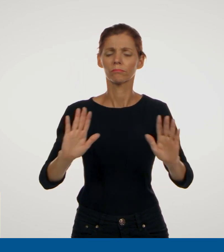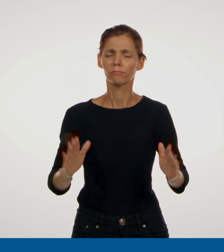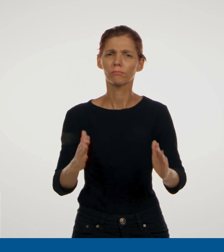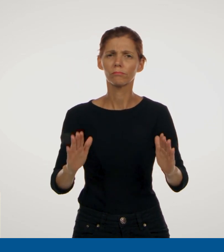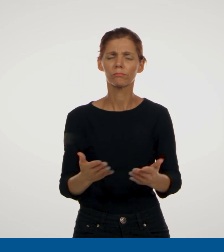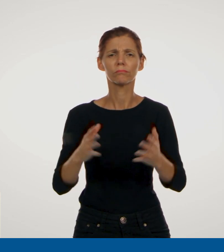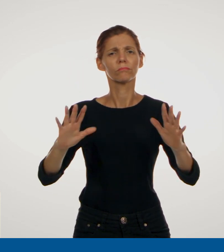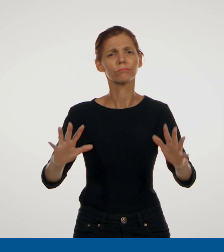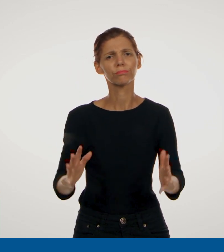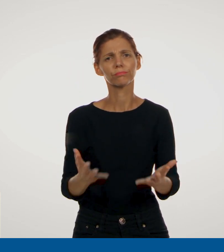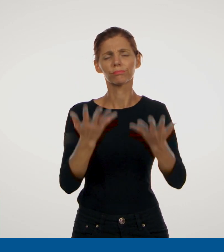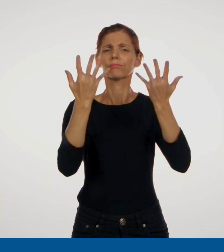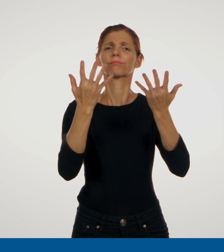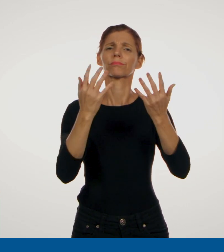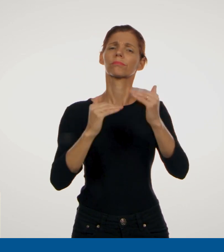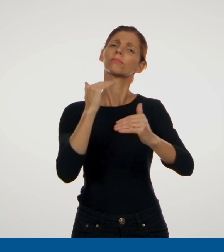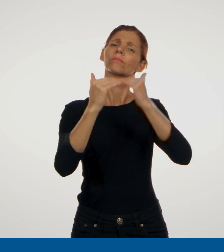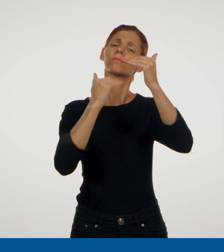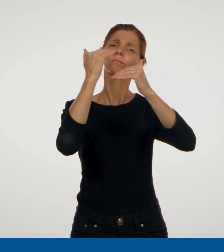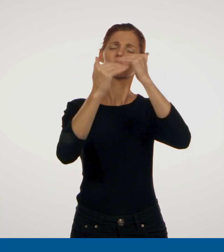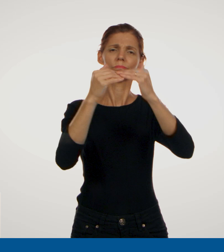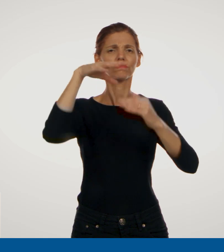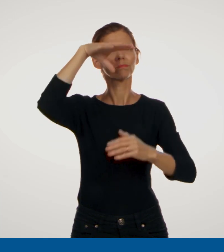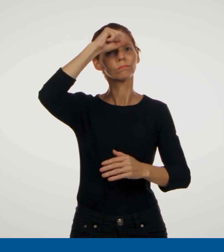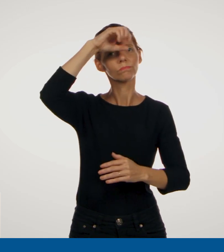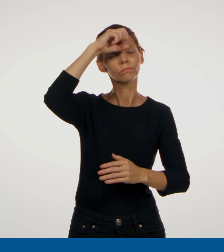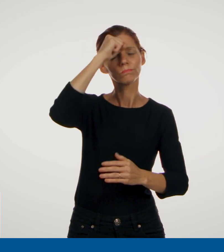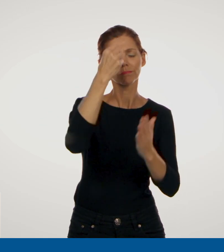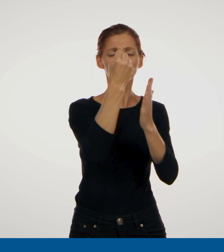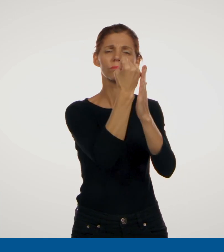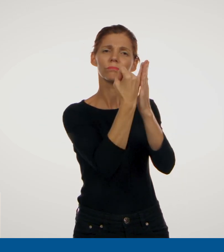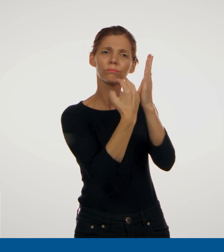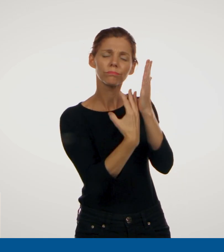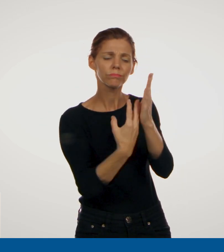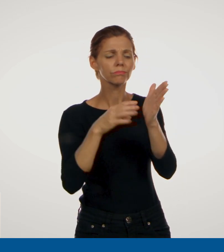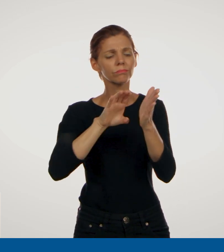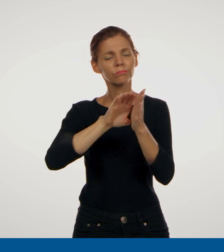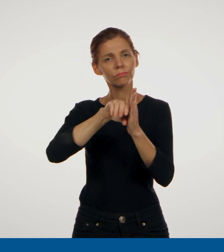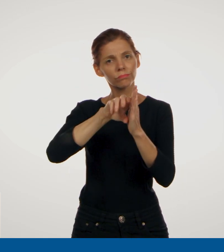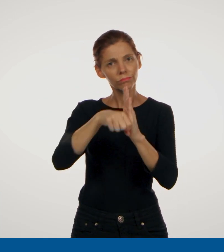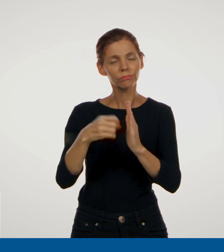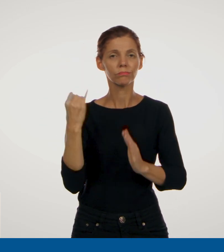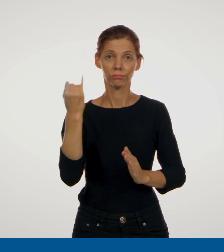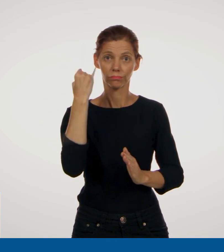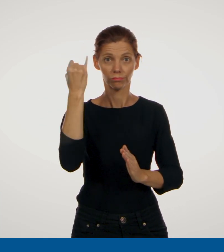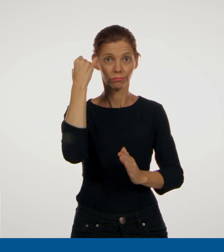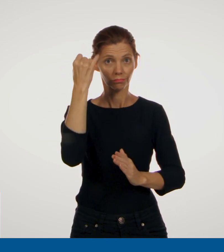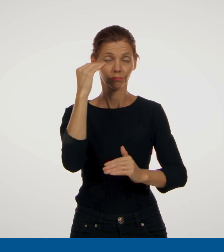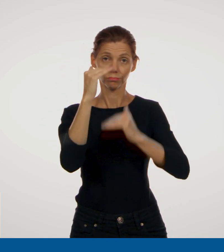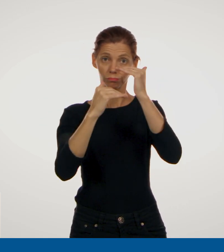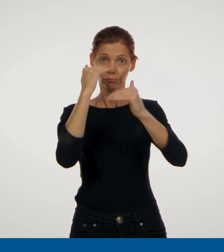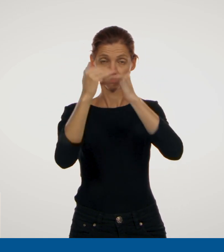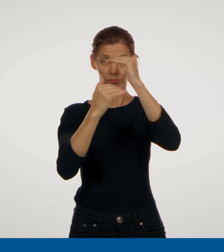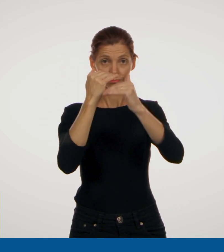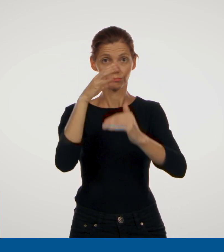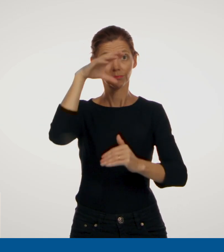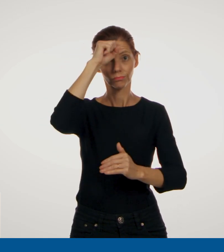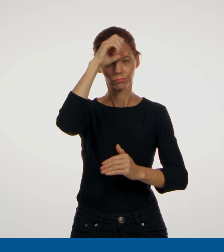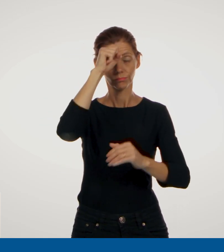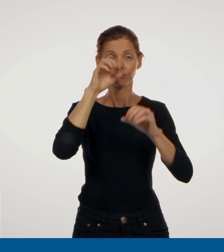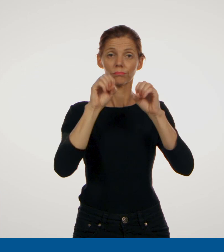apresentaremos a motivação e o incentivo no processo de aprendizagem, descrevendo seus conceitos e sua importância no